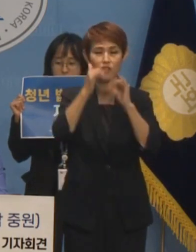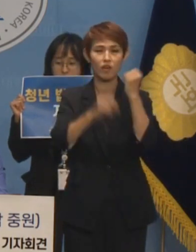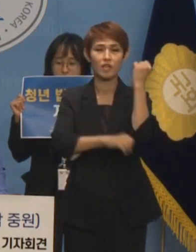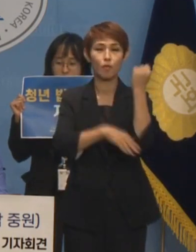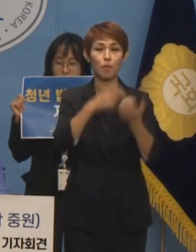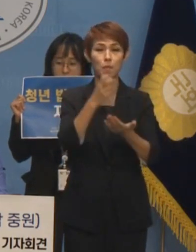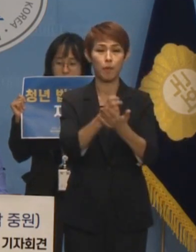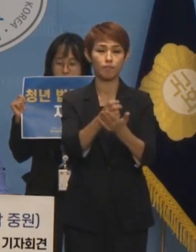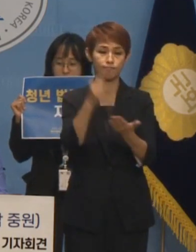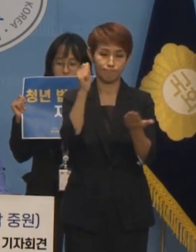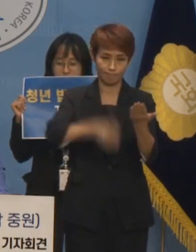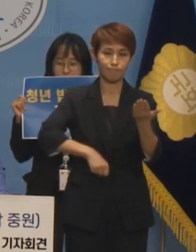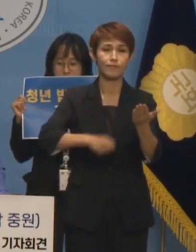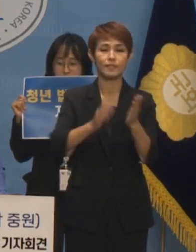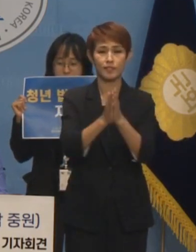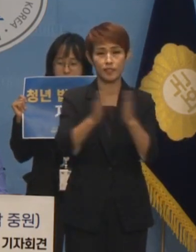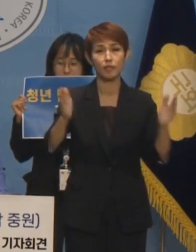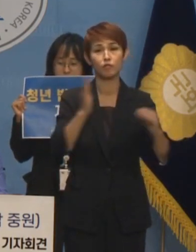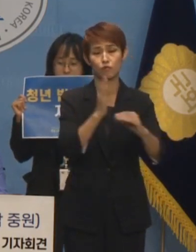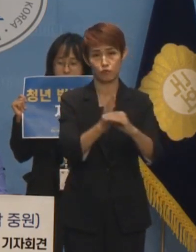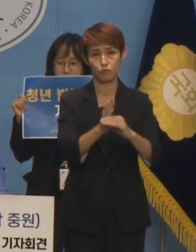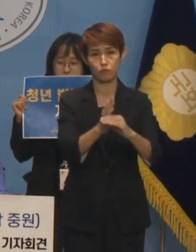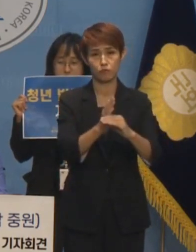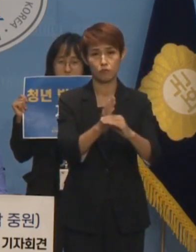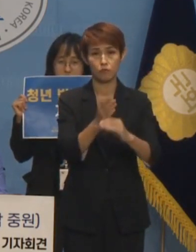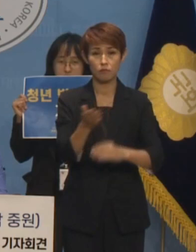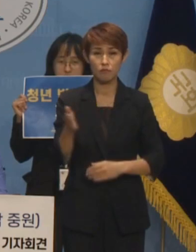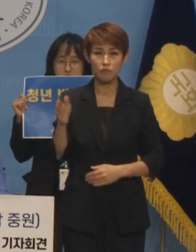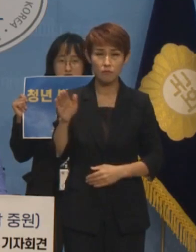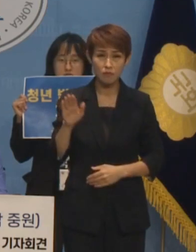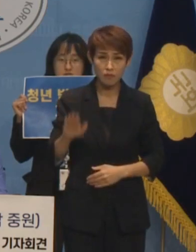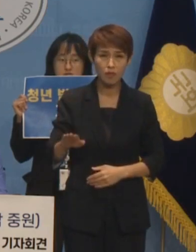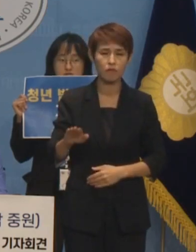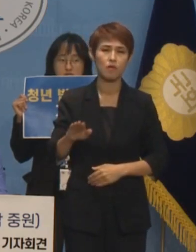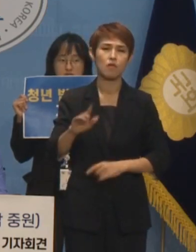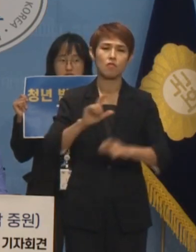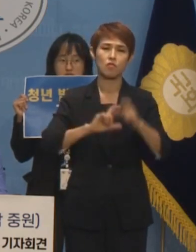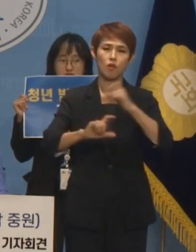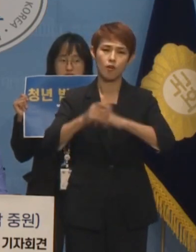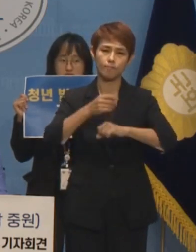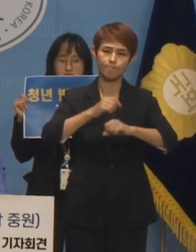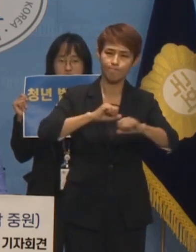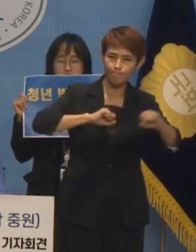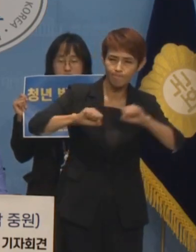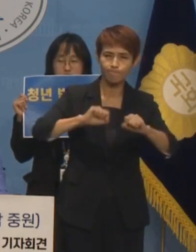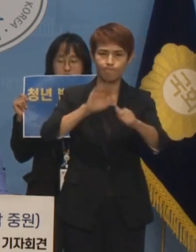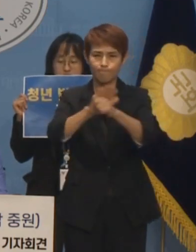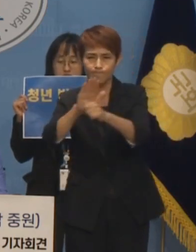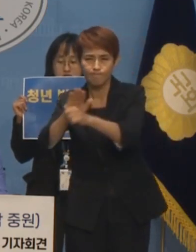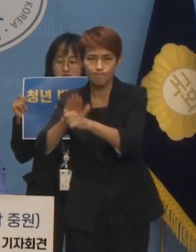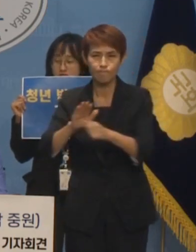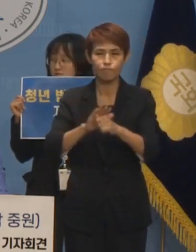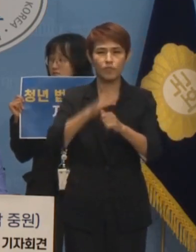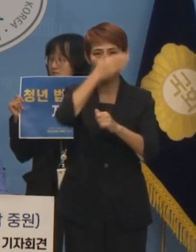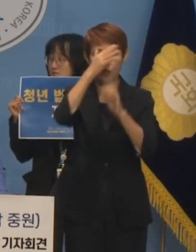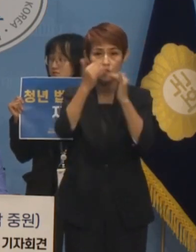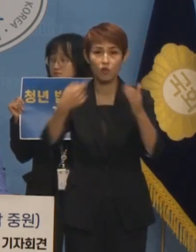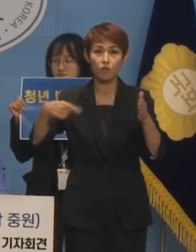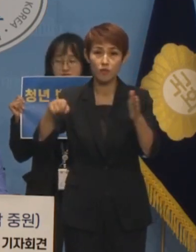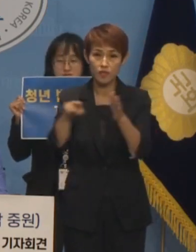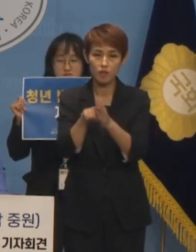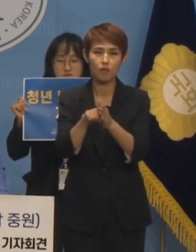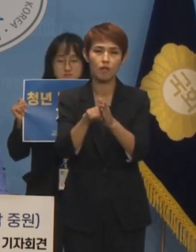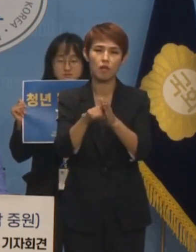전격 제정해 시행하고 있지만 더욱 적극적인 청년들의 권익 보장을 위해 몇 가지